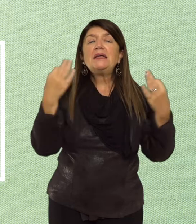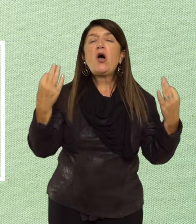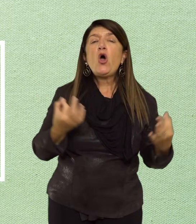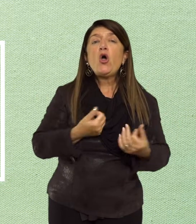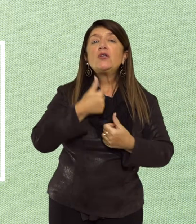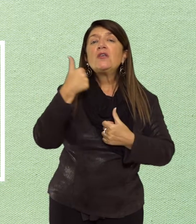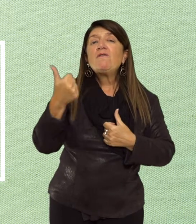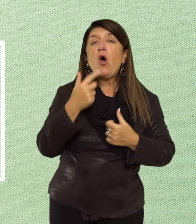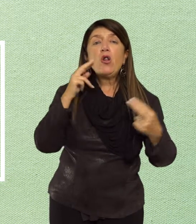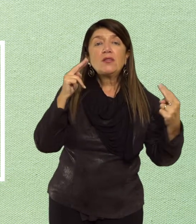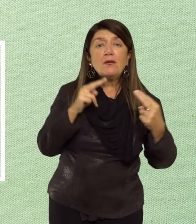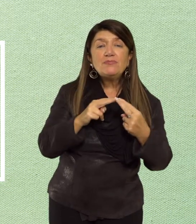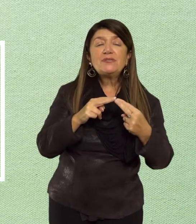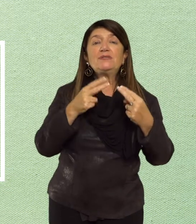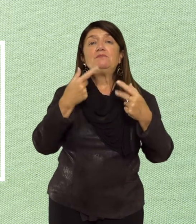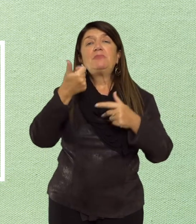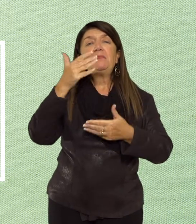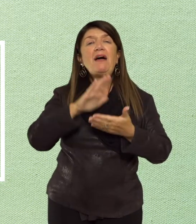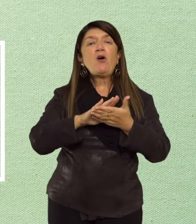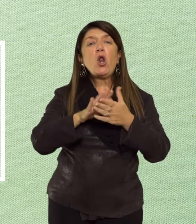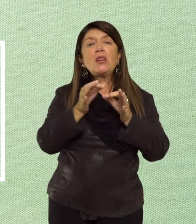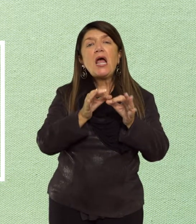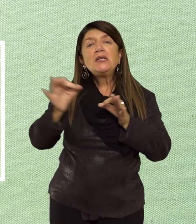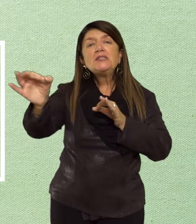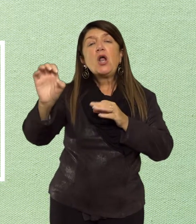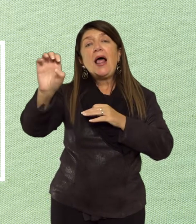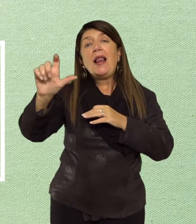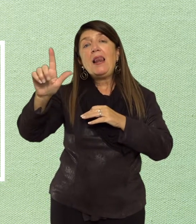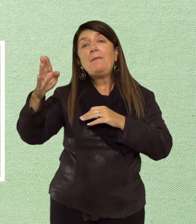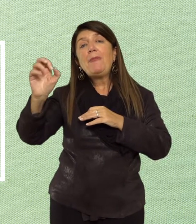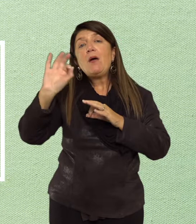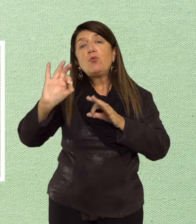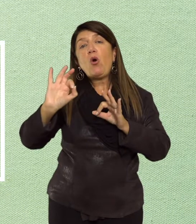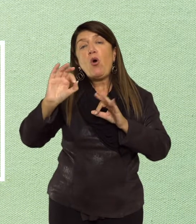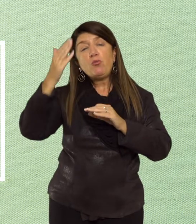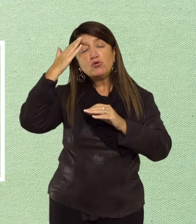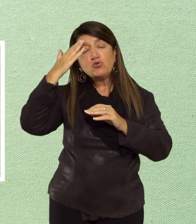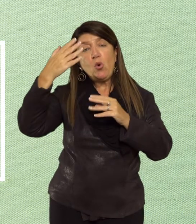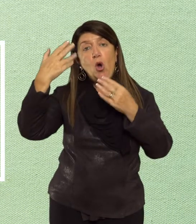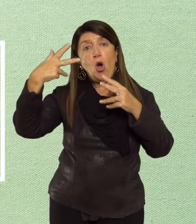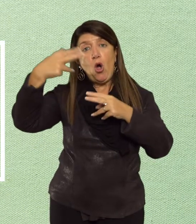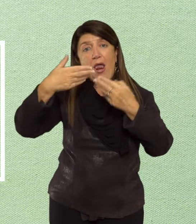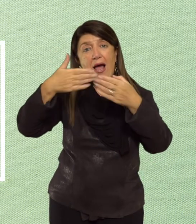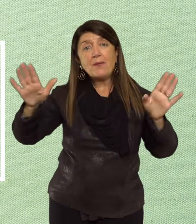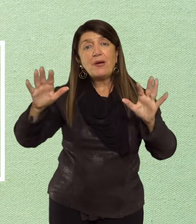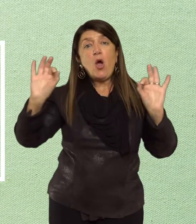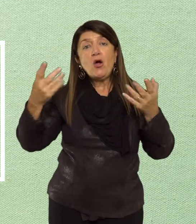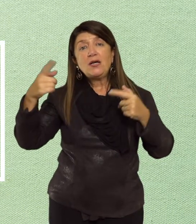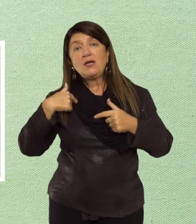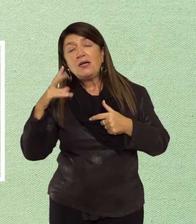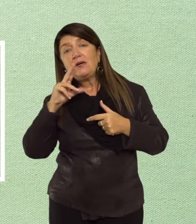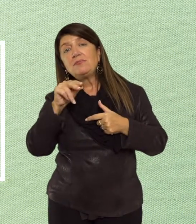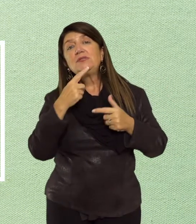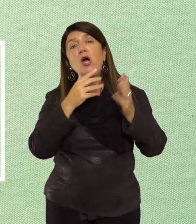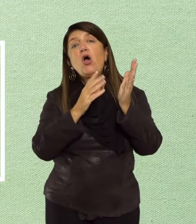la prima volta lo incontrai all'Isola d'Elba nell'occasione dell'apertura dell'anno scolastico, e già lì ci fece i complimenti per i risultati